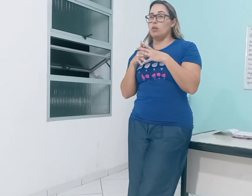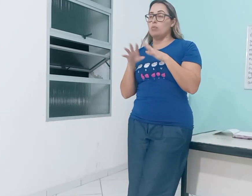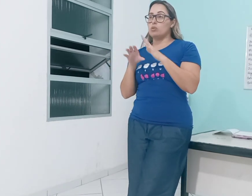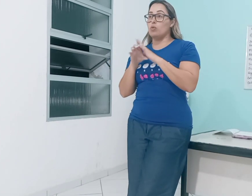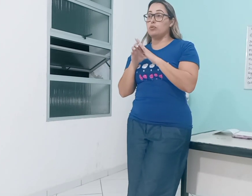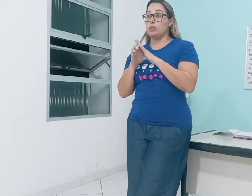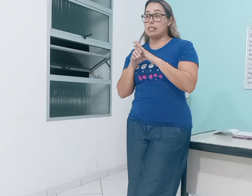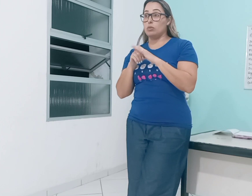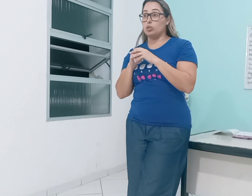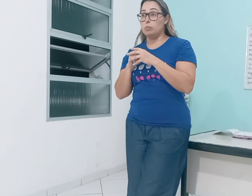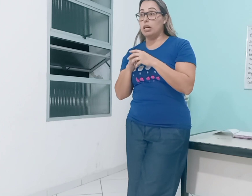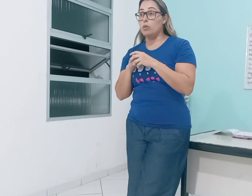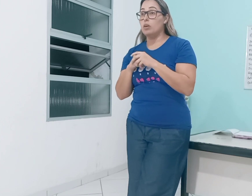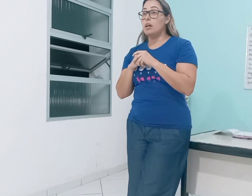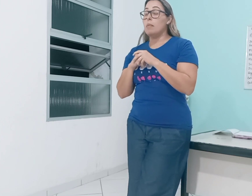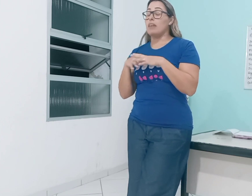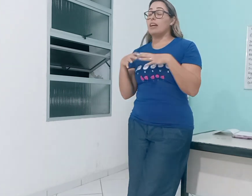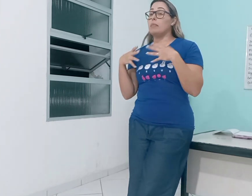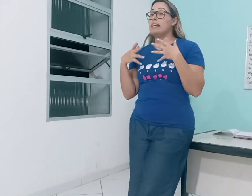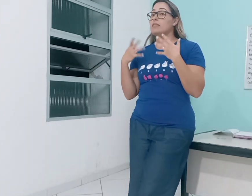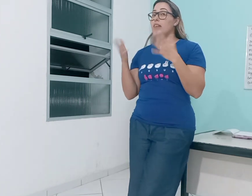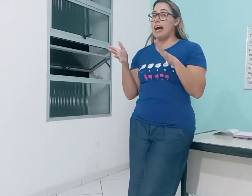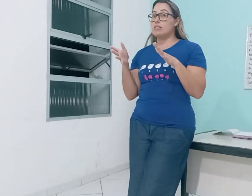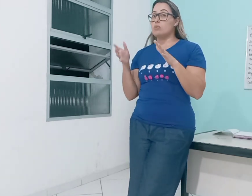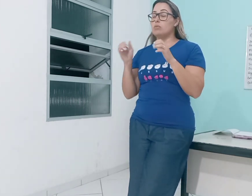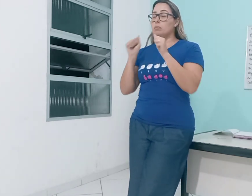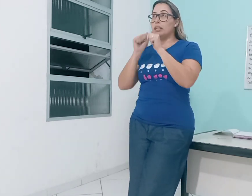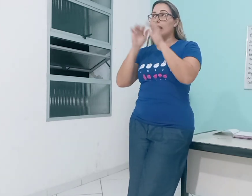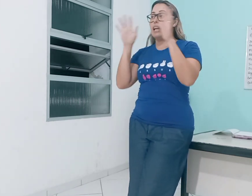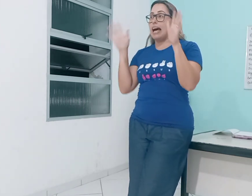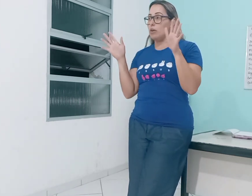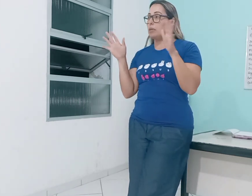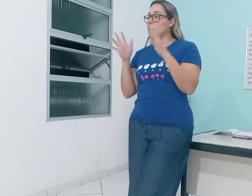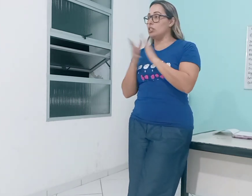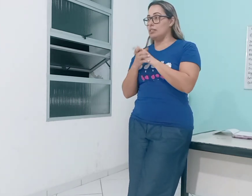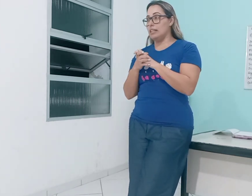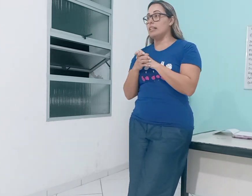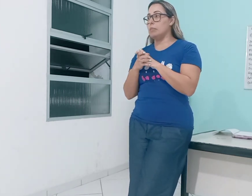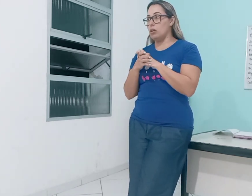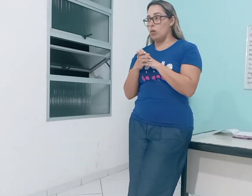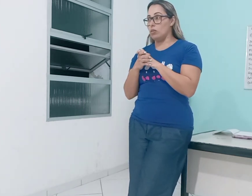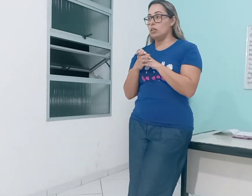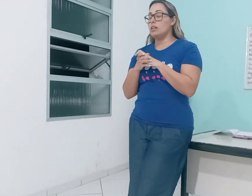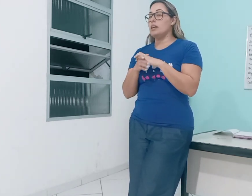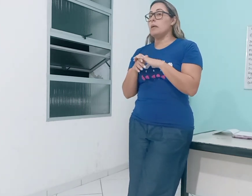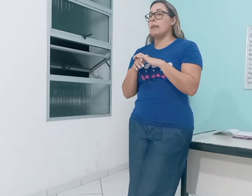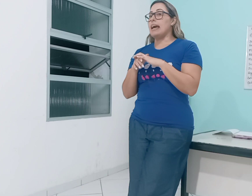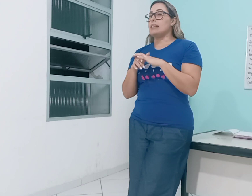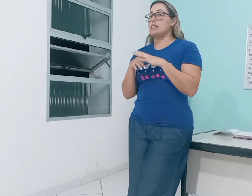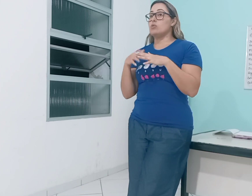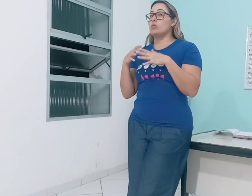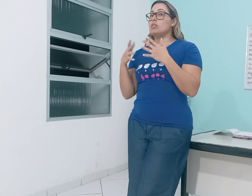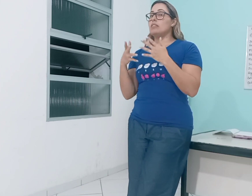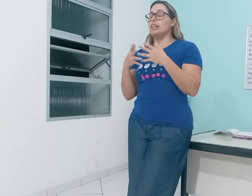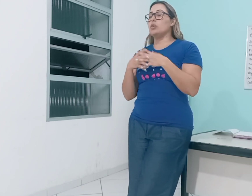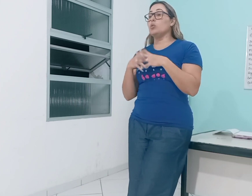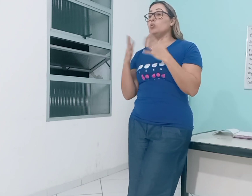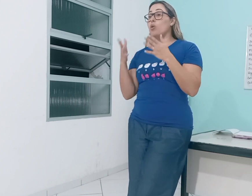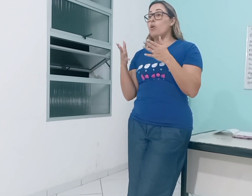algumas configurações de mão para ficar mais fácil e claro para a gente entender melhor. Mas isso não significa que o nome